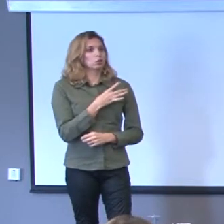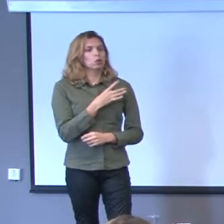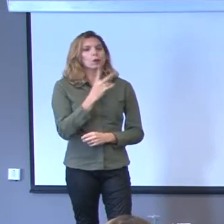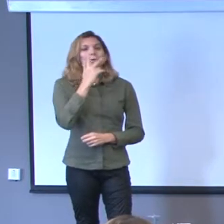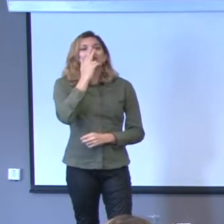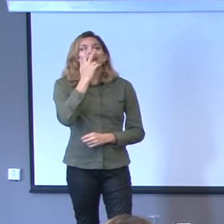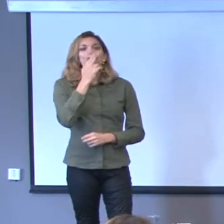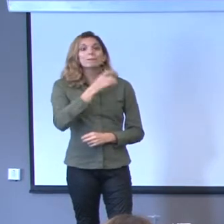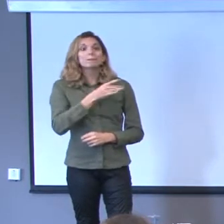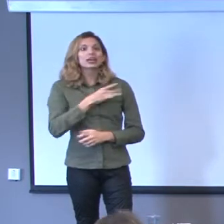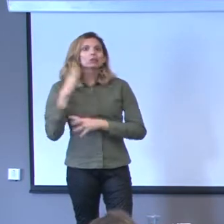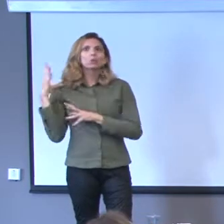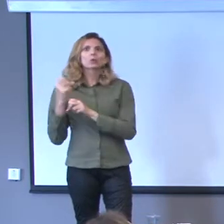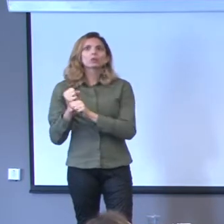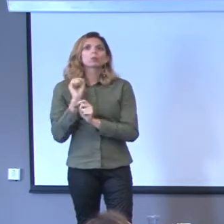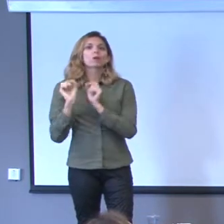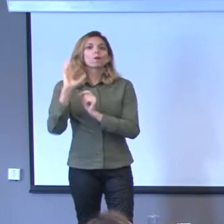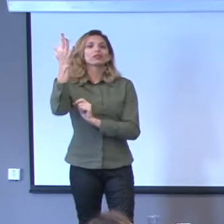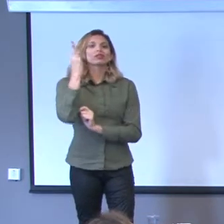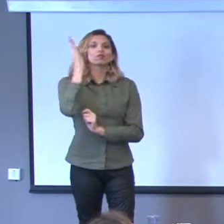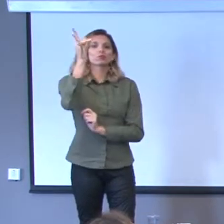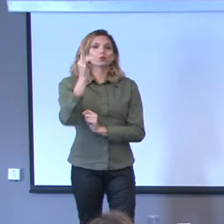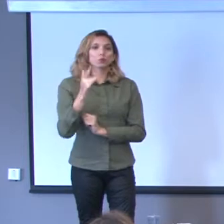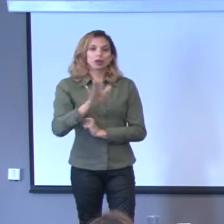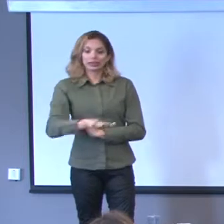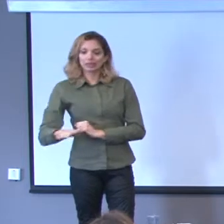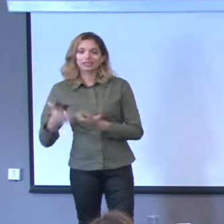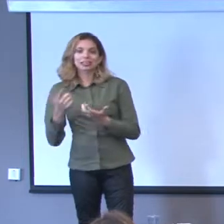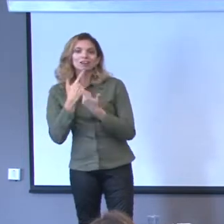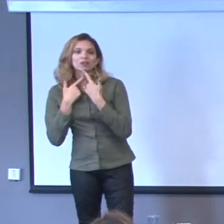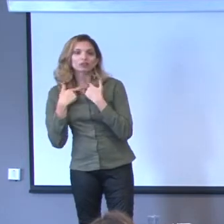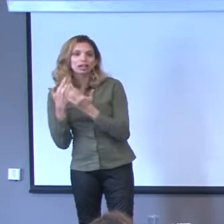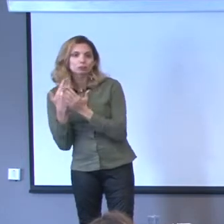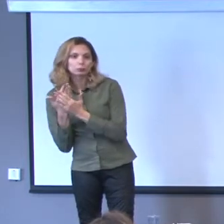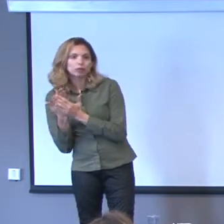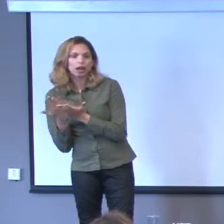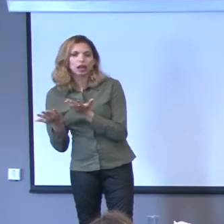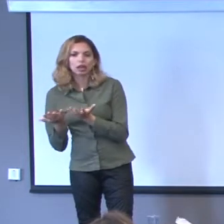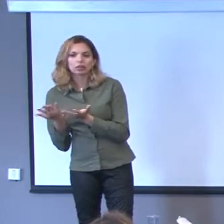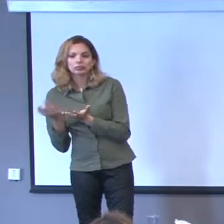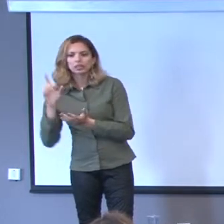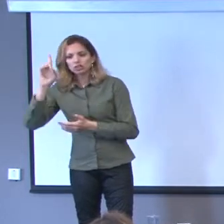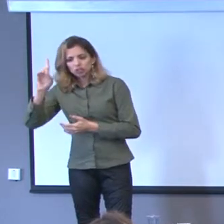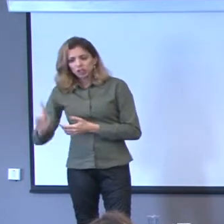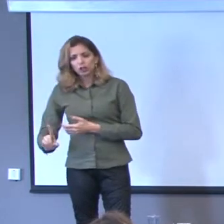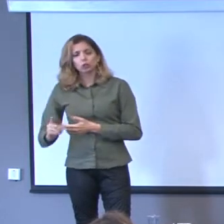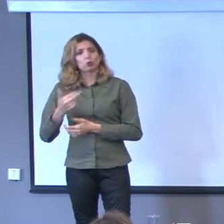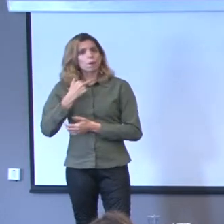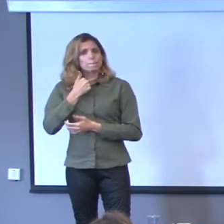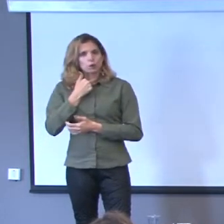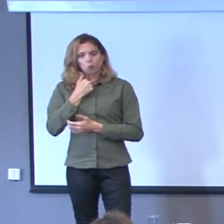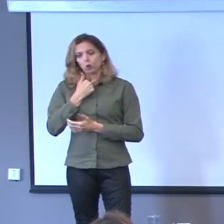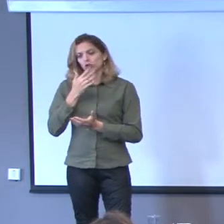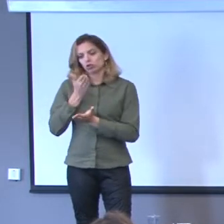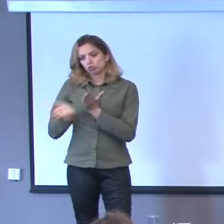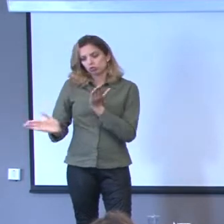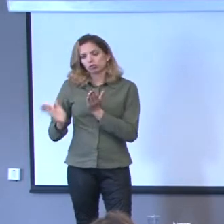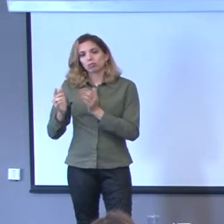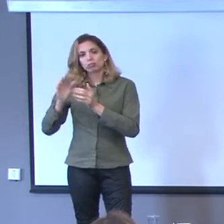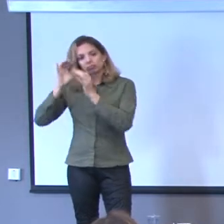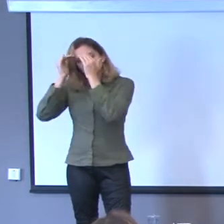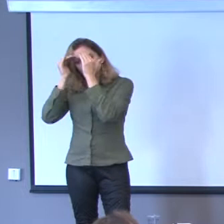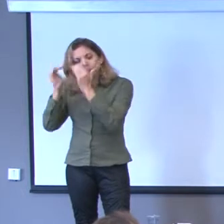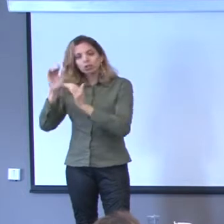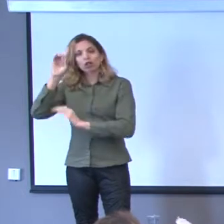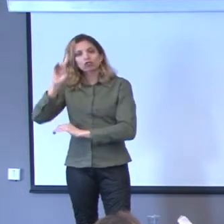das consequências de tirar da escola crianças que queiram estudar ou que têm o direito, que esse direito não seja respeitado, e não